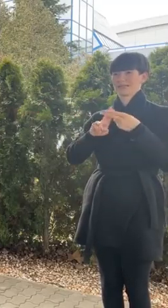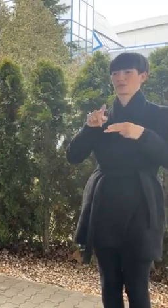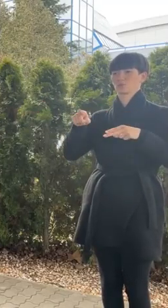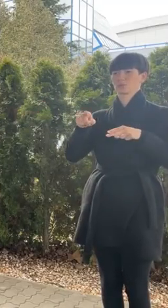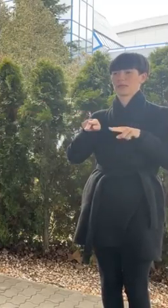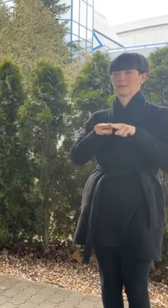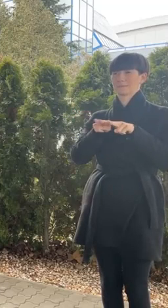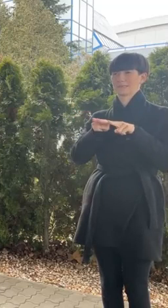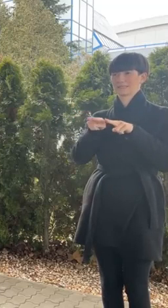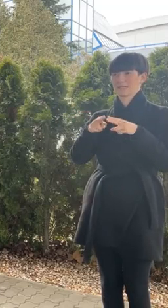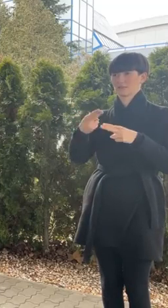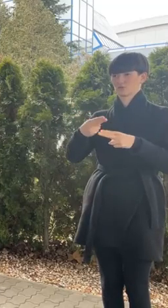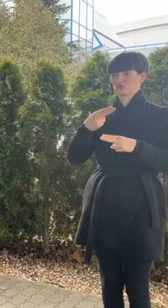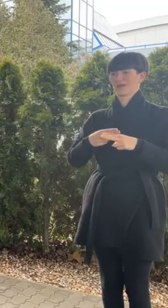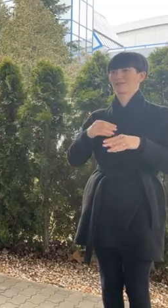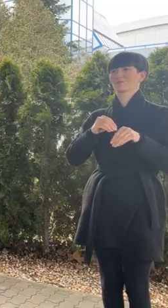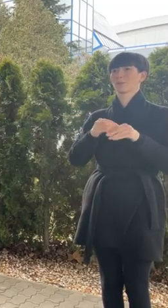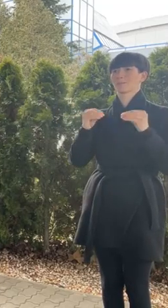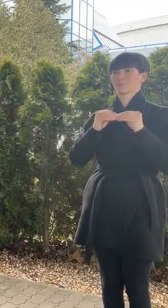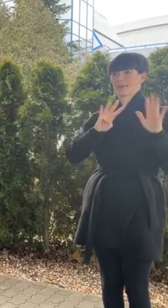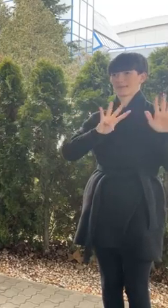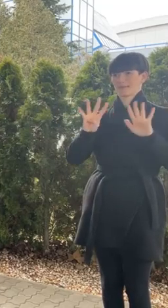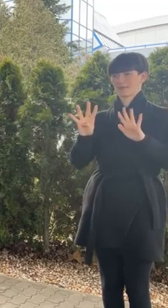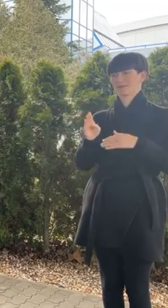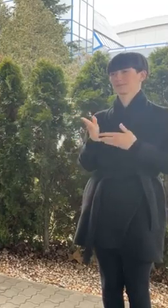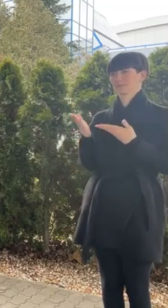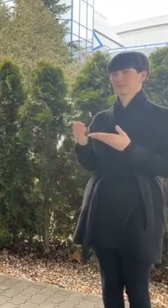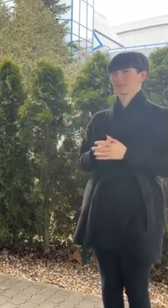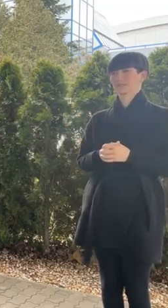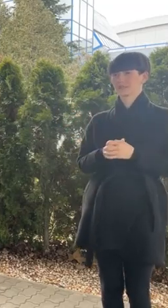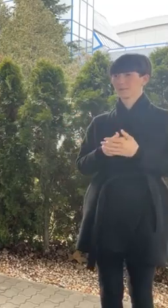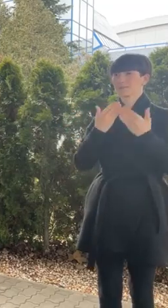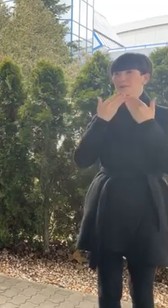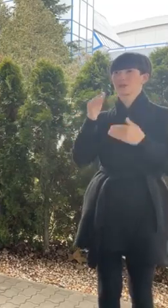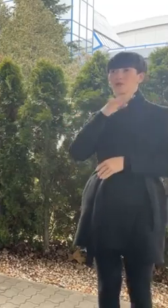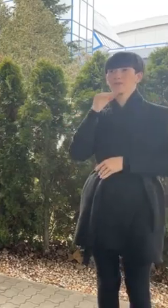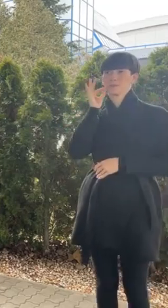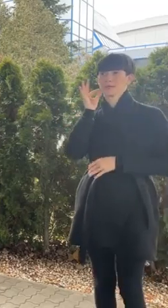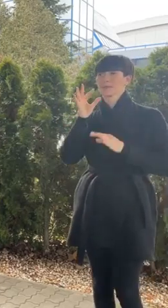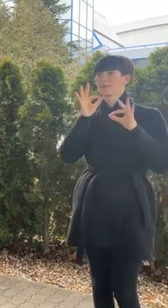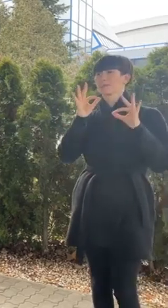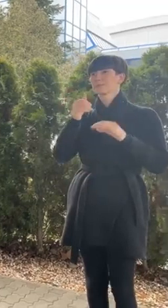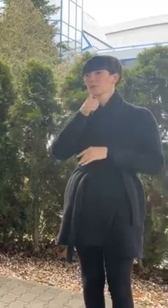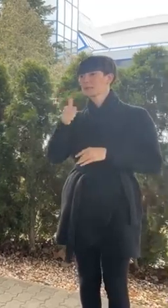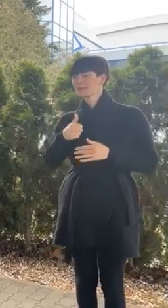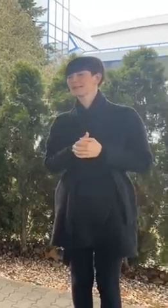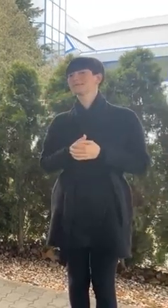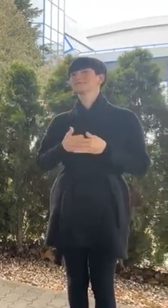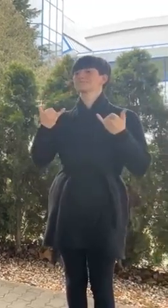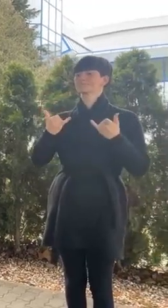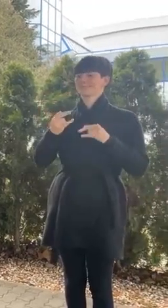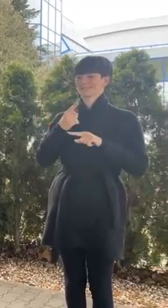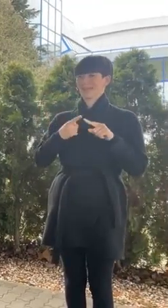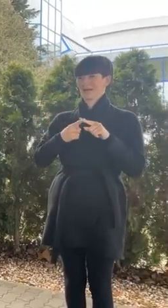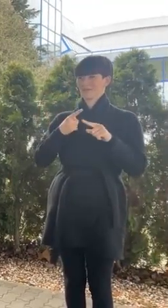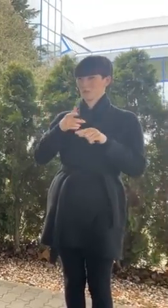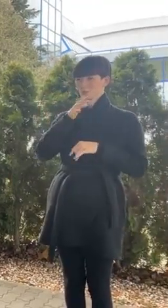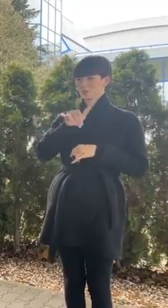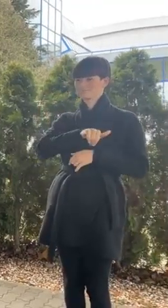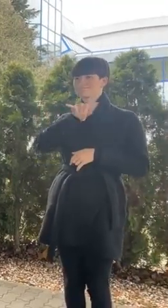a s prezidentom Bidenom. Pani prezidentka, sa páči. Ďakujem pekne. Dobrý deň, dámy a páni. Ako už bolo povedané,